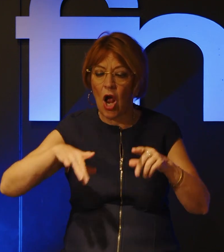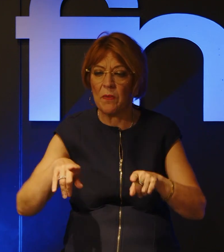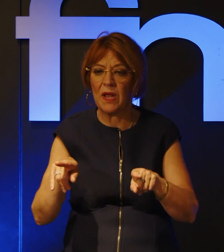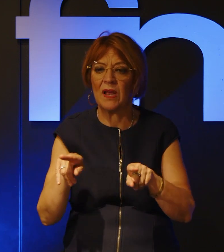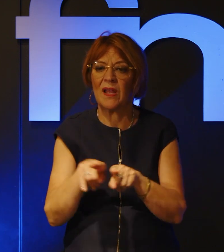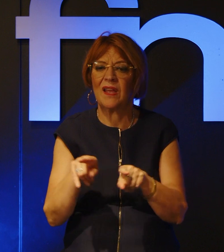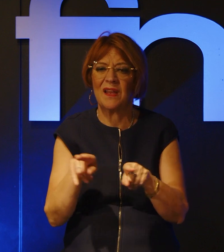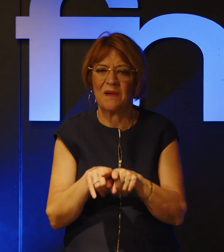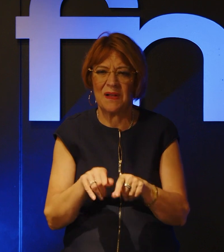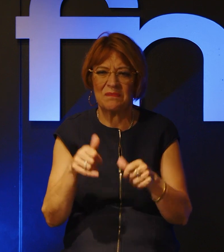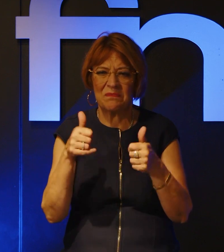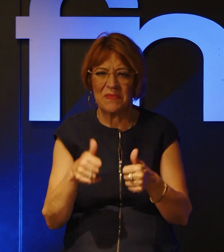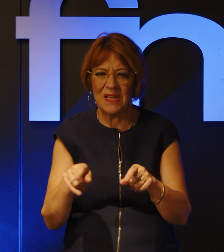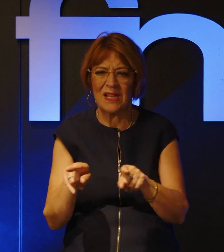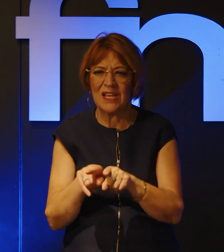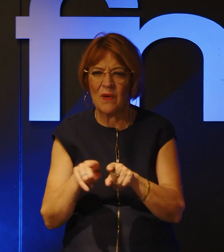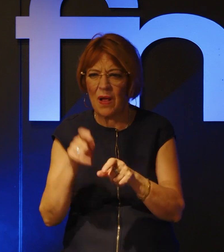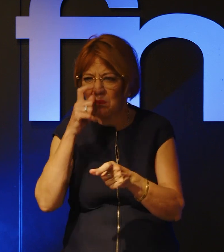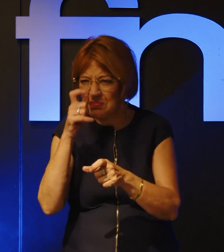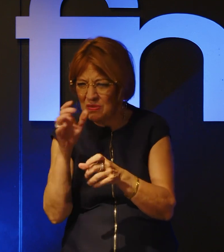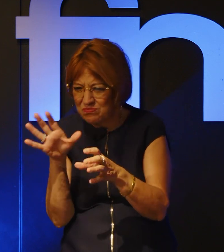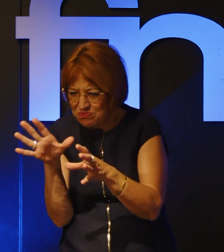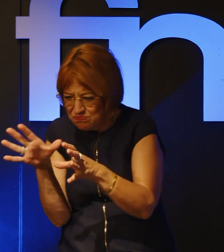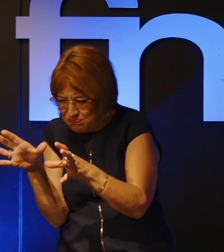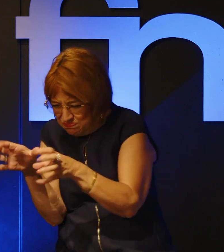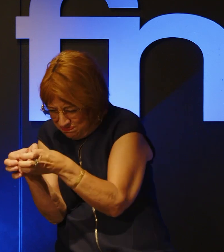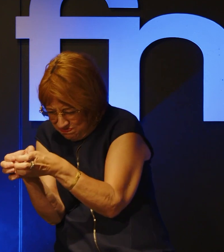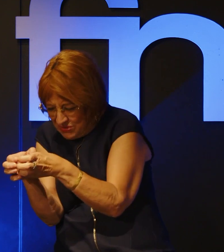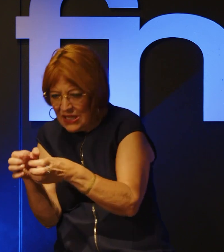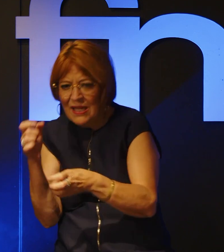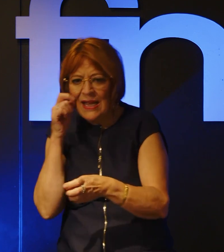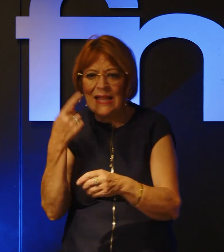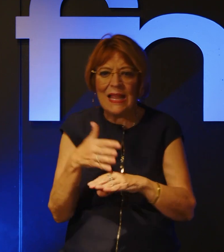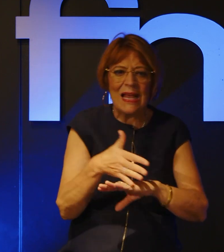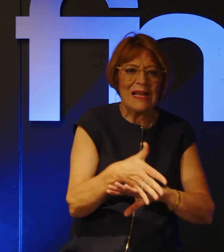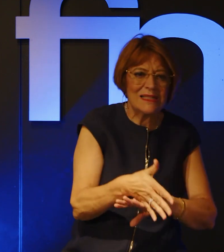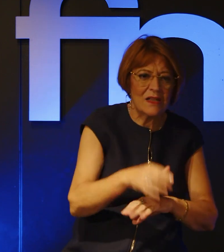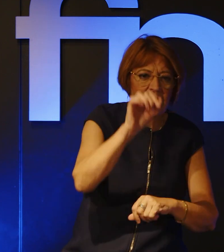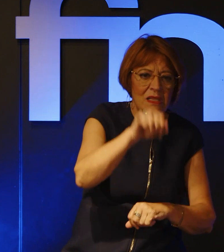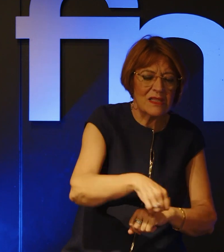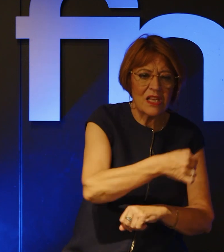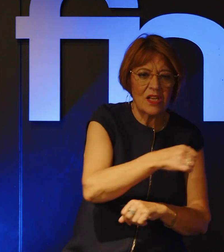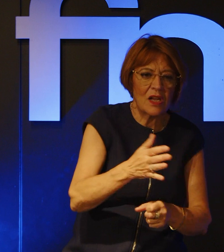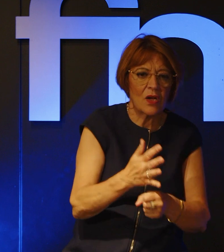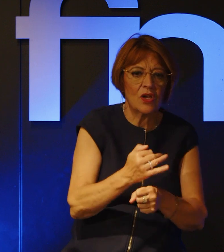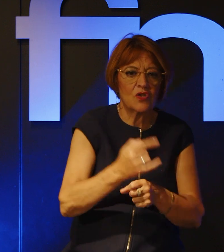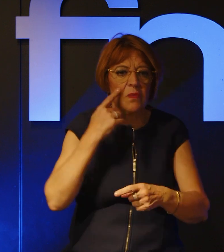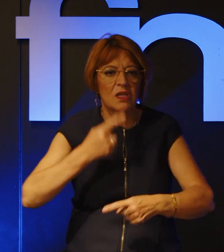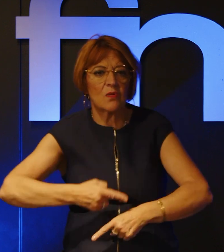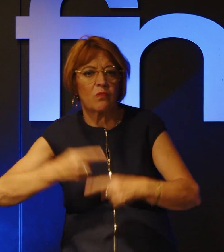gentrificados e a gentrificação vai ditar quem é que tem acesso ou não ao espaço